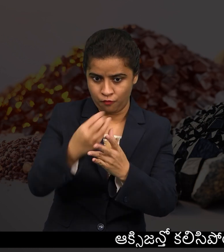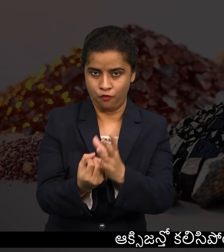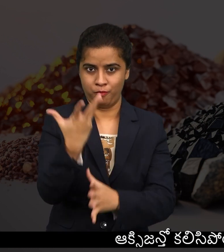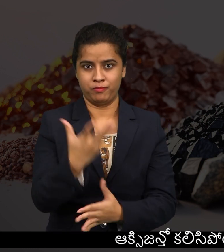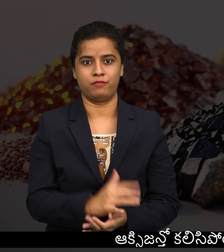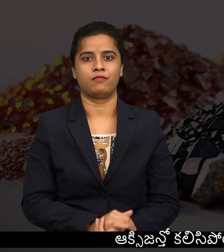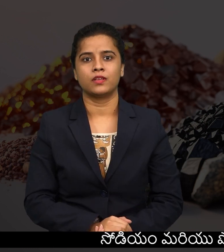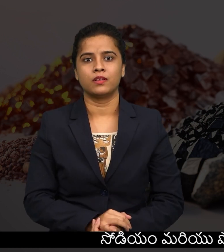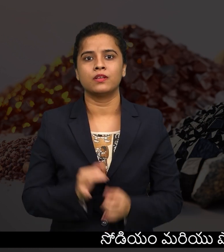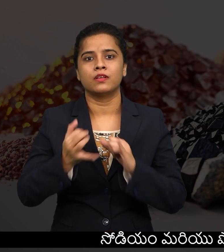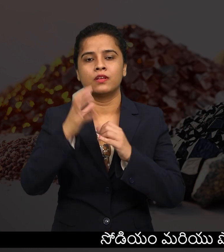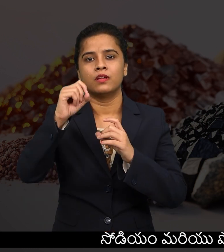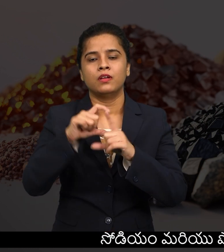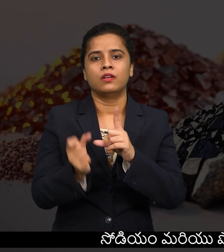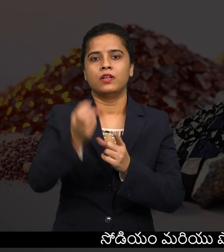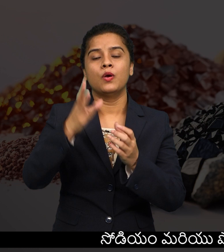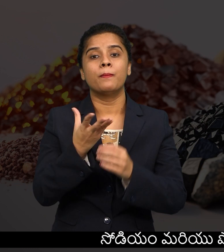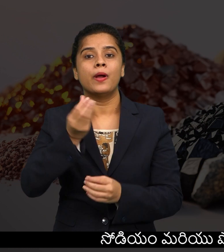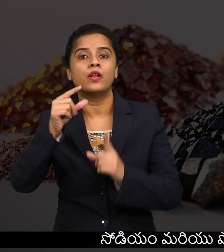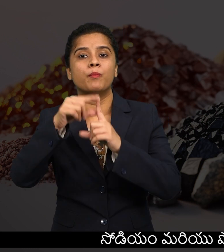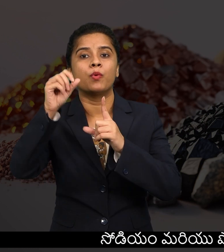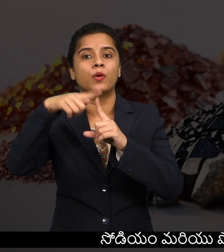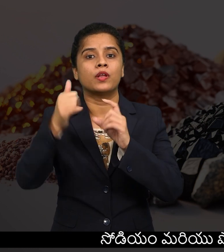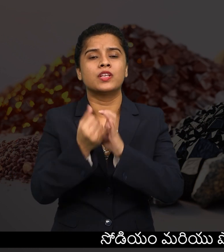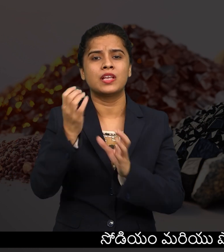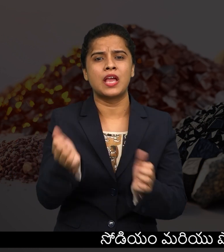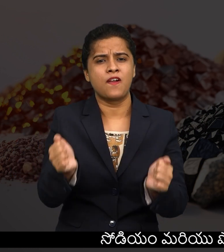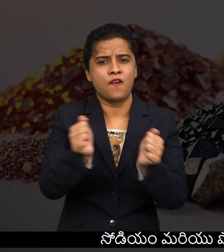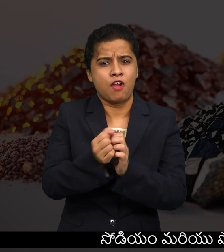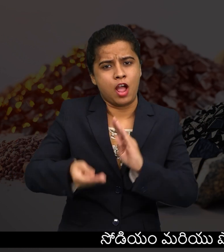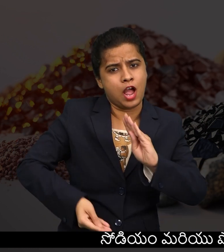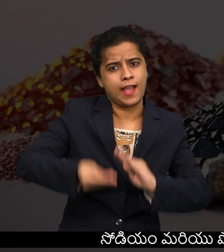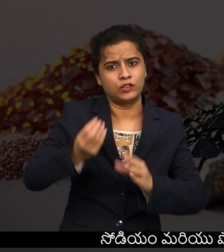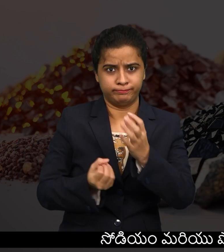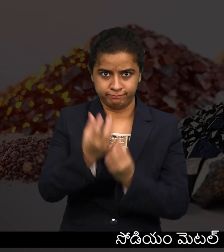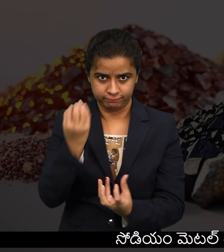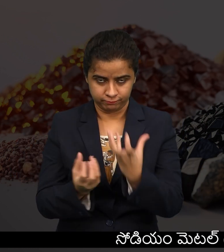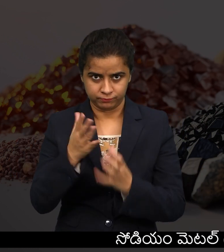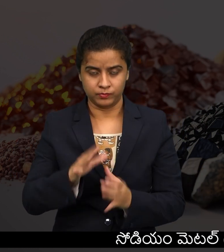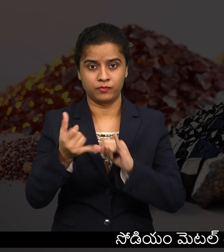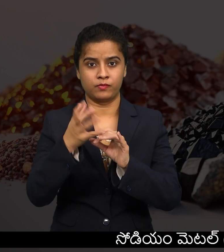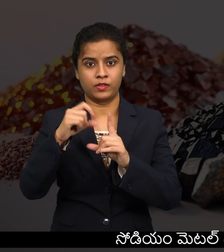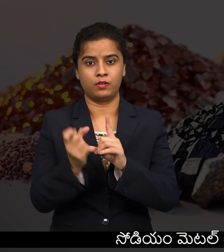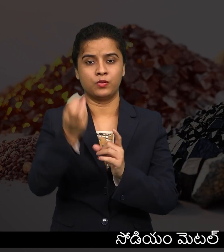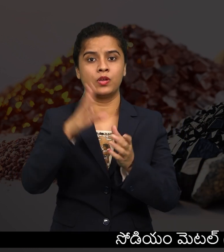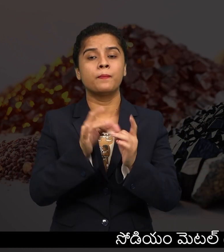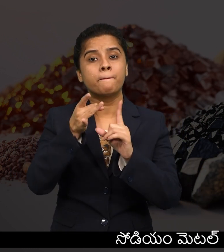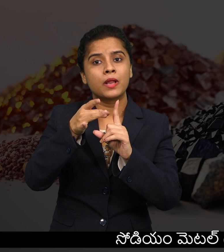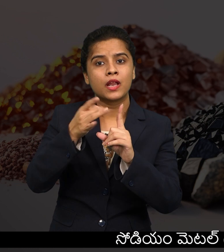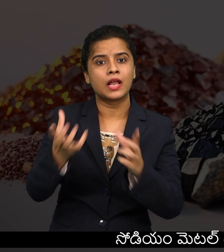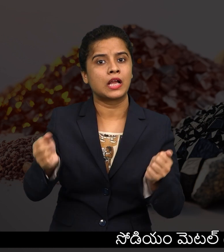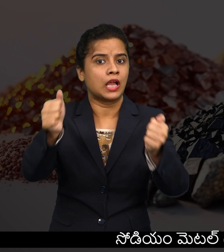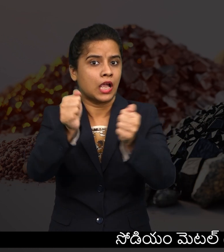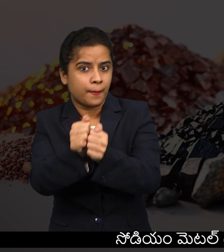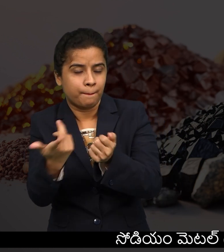ఏర్పడతాయి. సోడియం మరియు పొటాషియం చాలా రియాక్టివ్ లోహాలు. సోడియం మెటల్ గది ఉష్ణోగ్రత